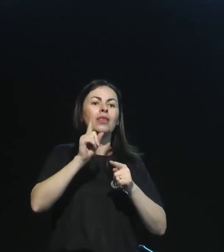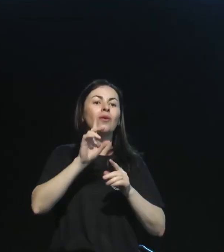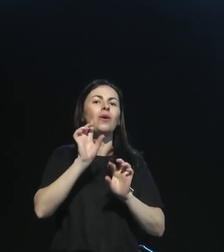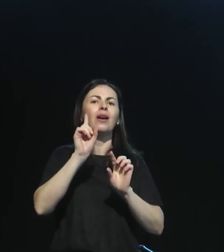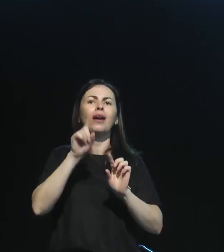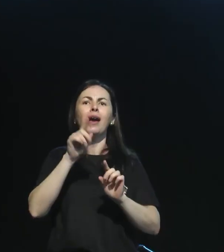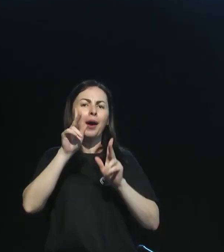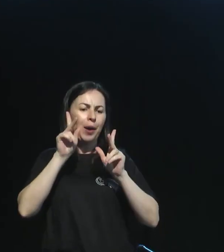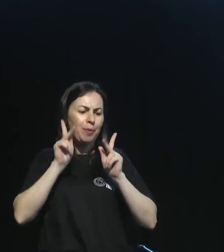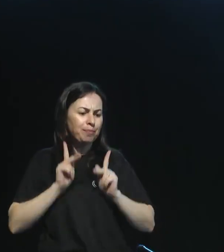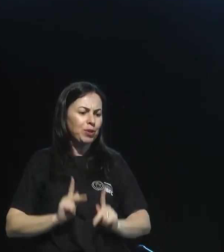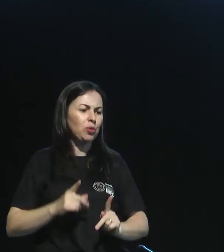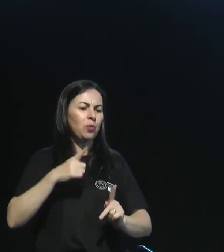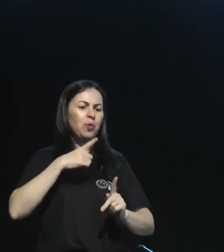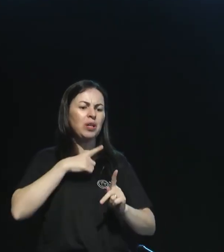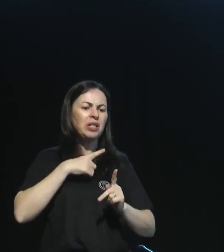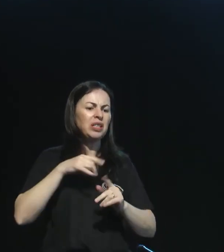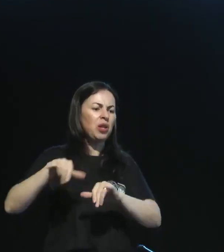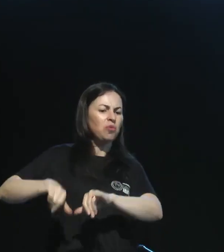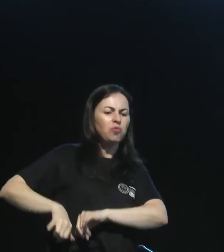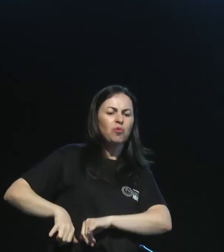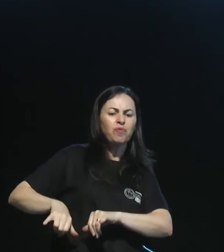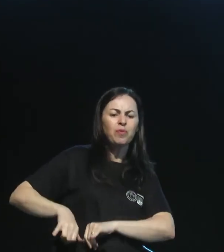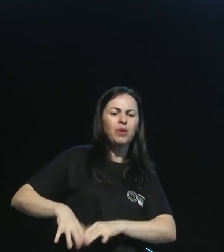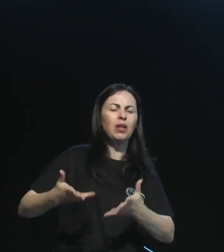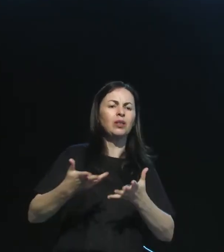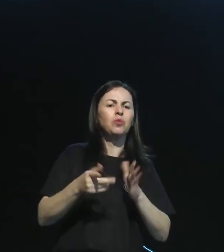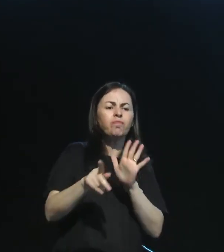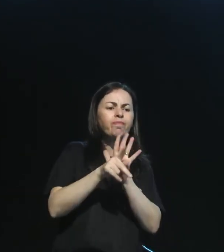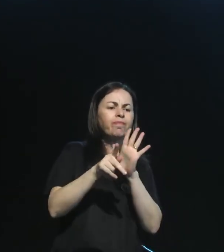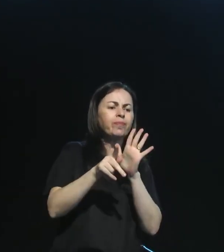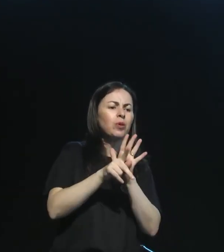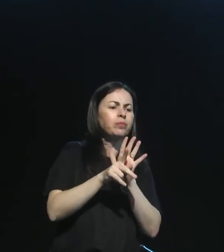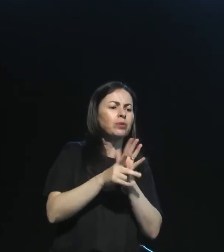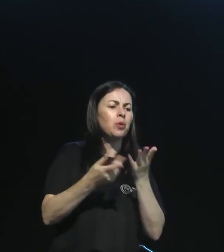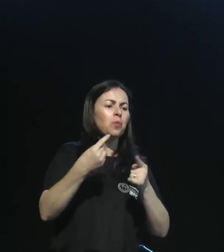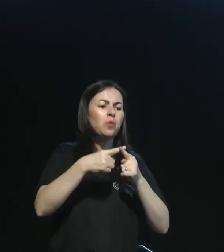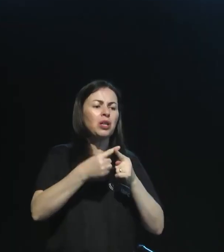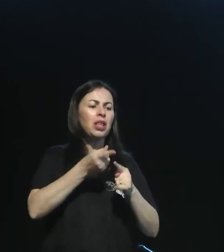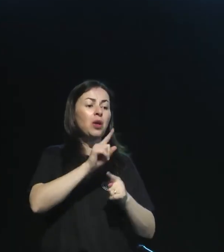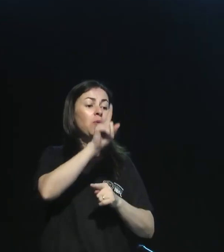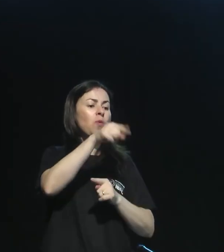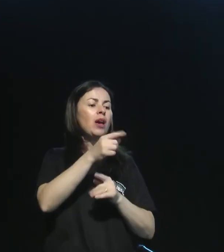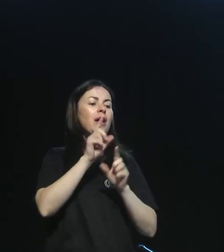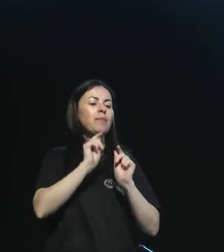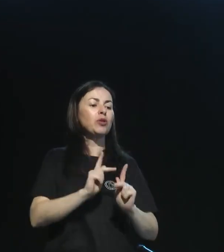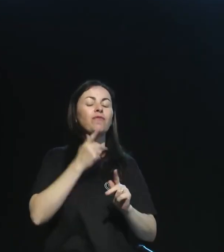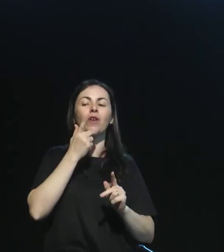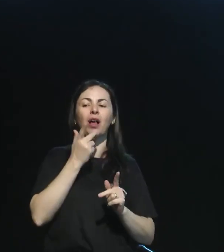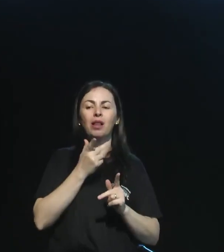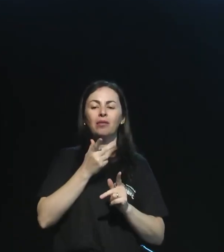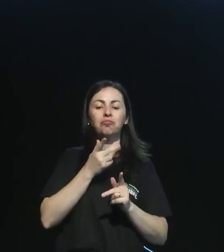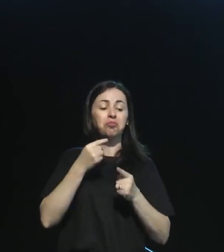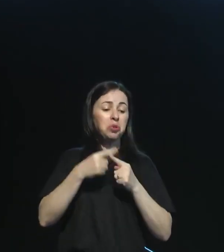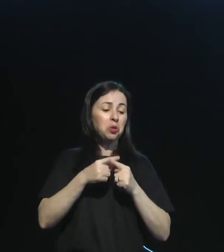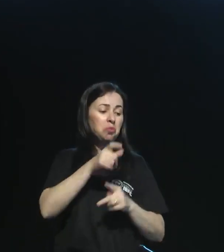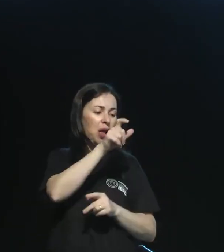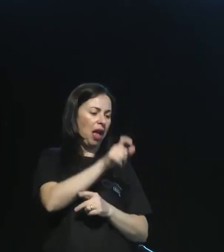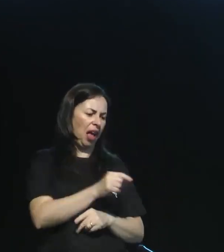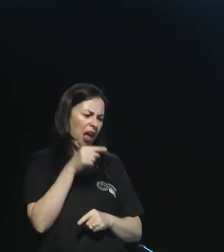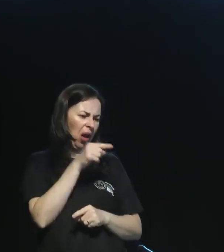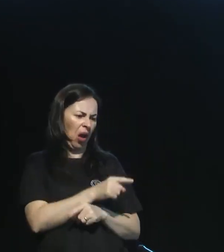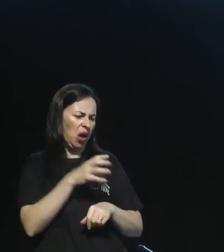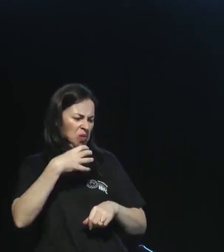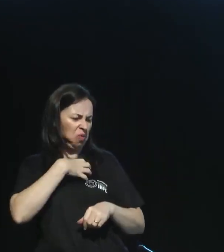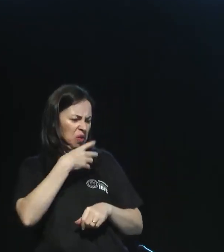que sofreu na mão de alguém, não. Você não é o que dizem que você é sobre você.